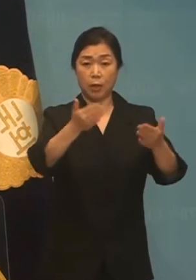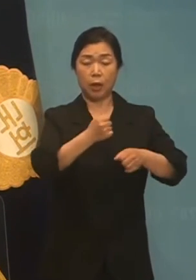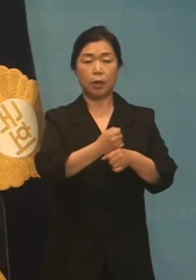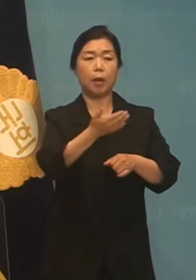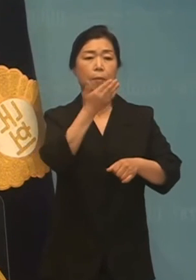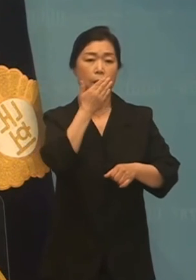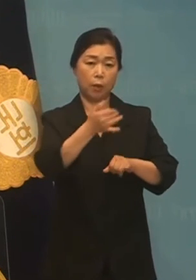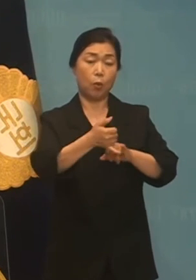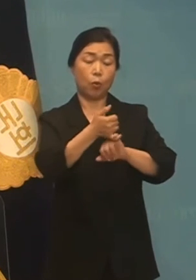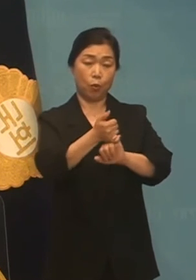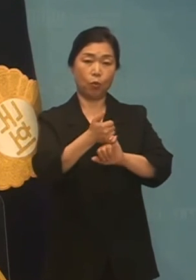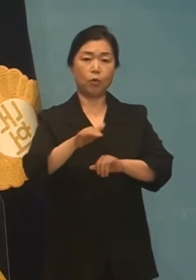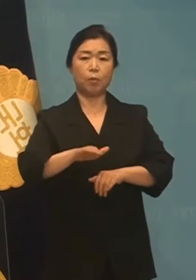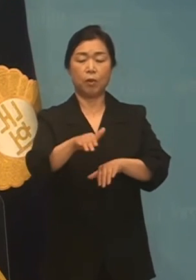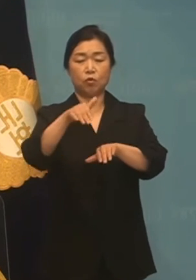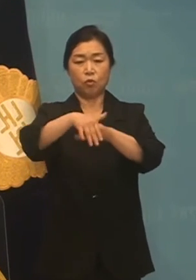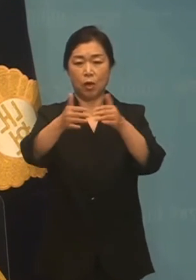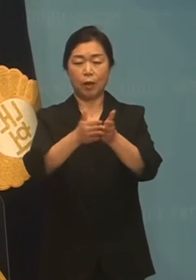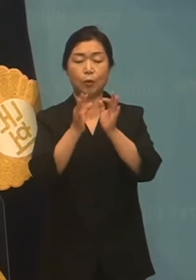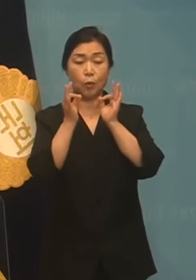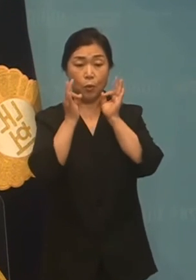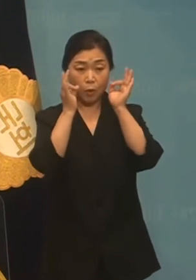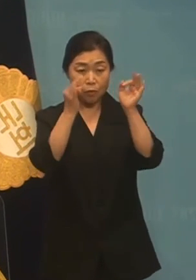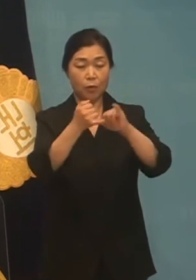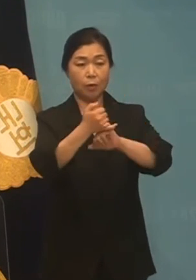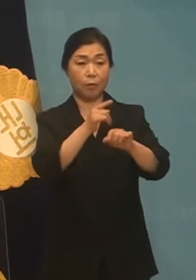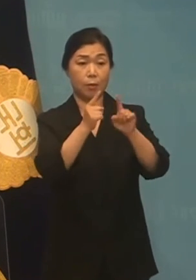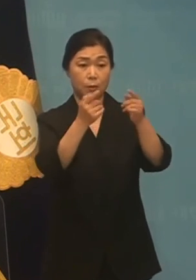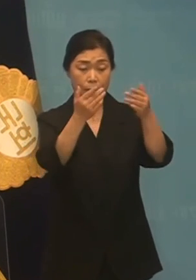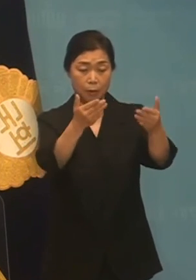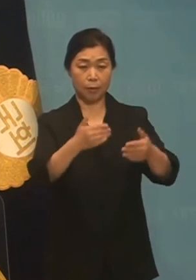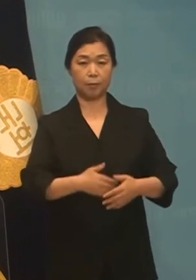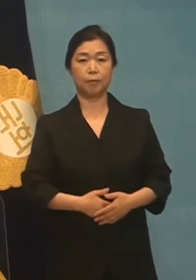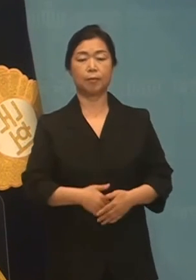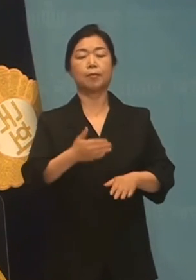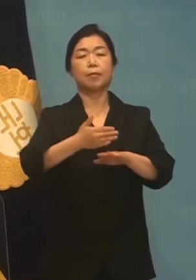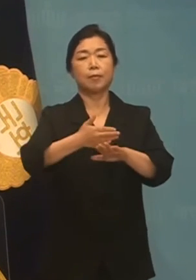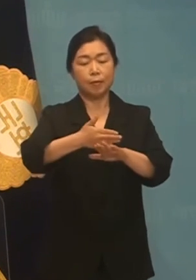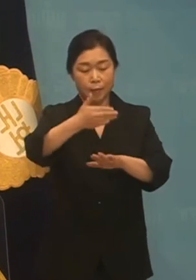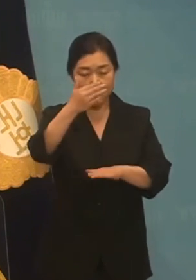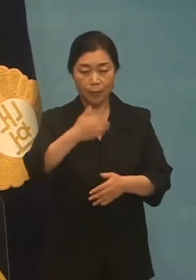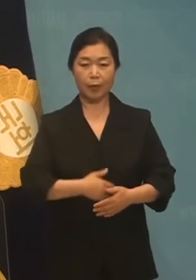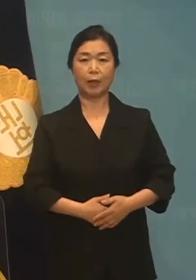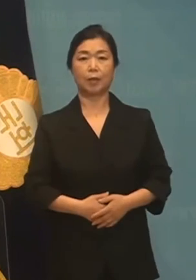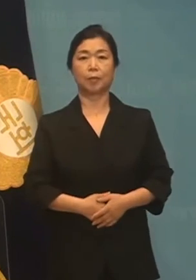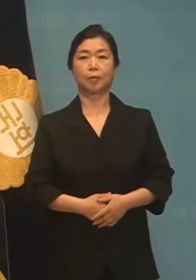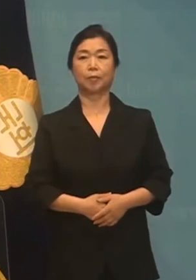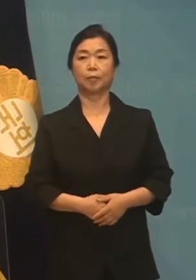있도록 하는데 저희 민주당이 최선을 다하겠다는 말씀을 드립니다. 고맙습니다.